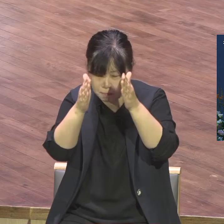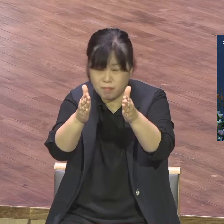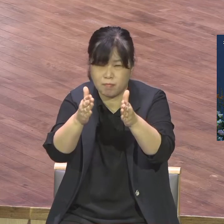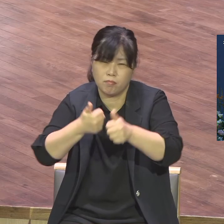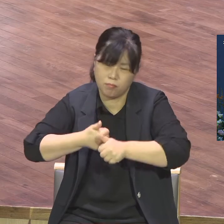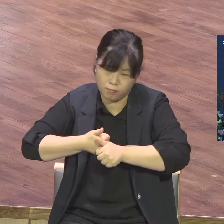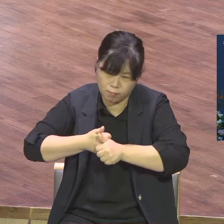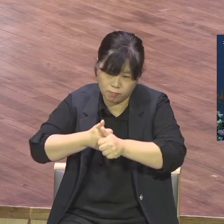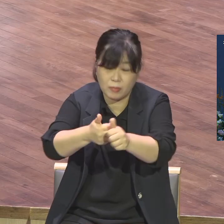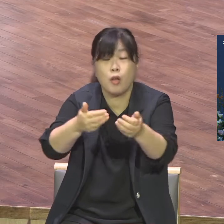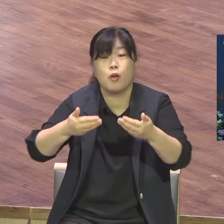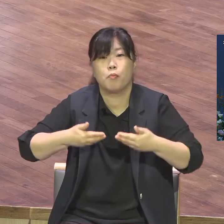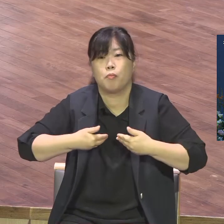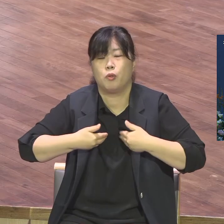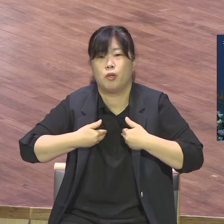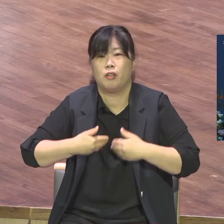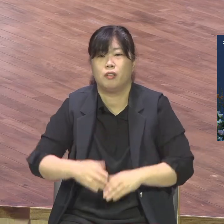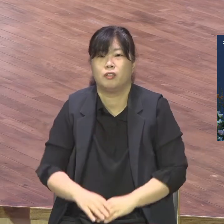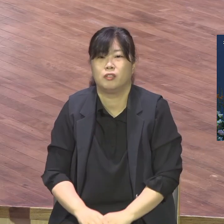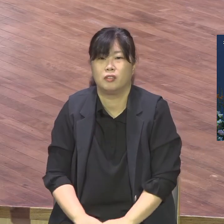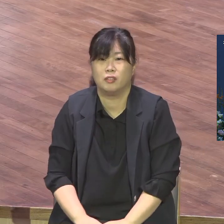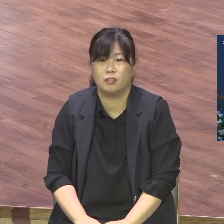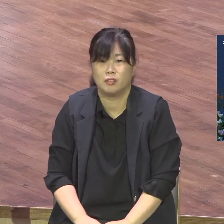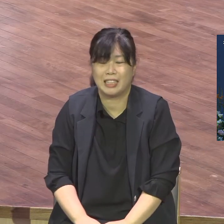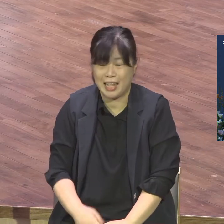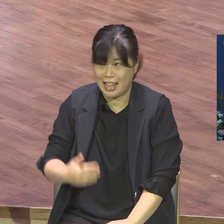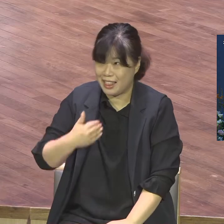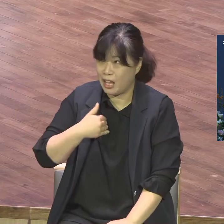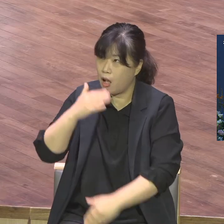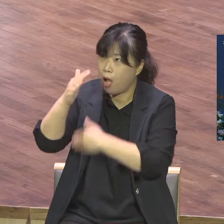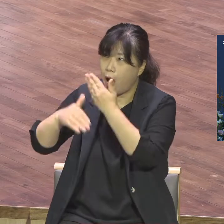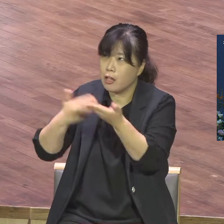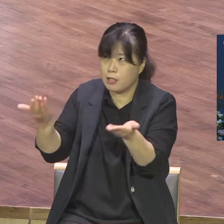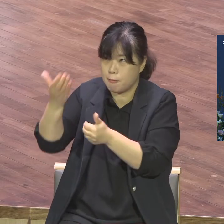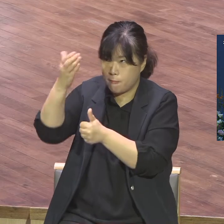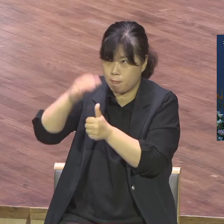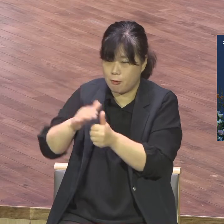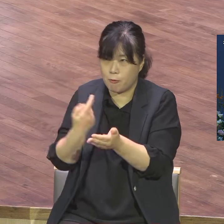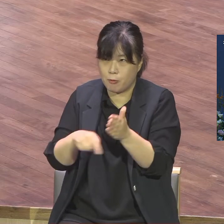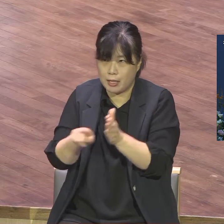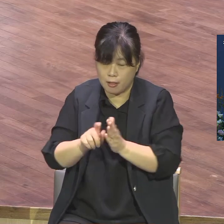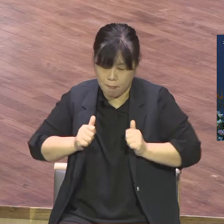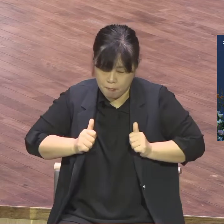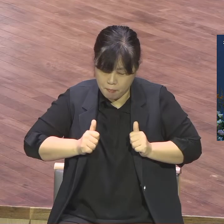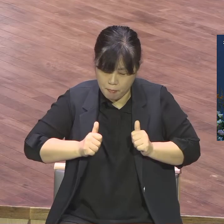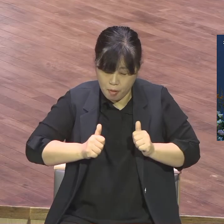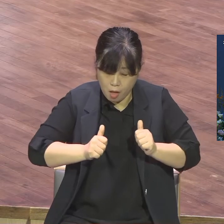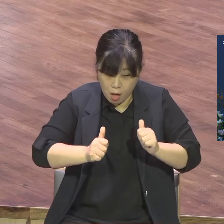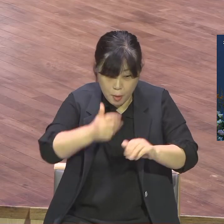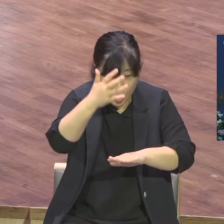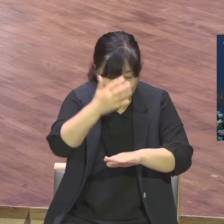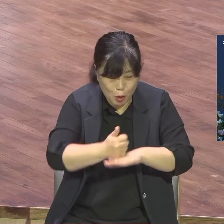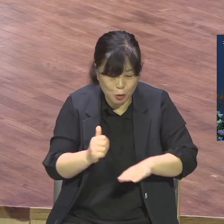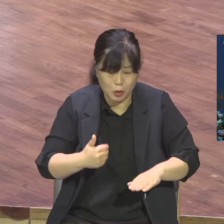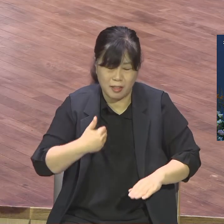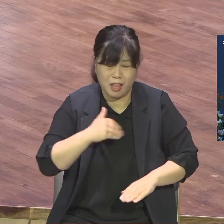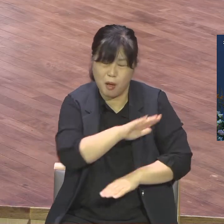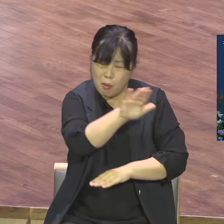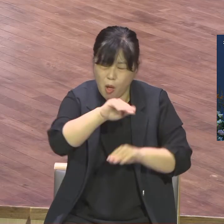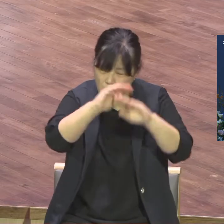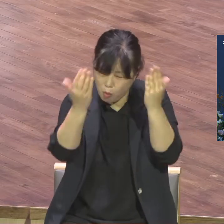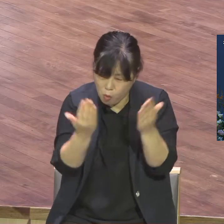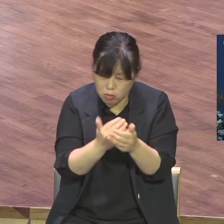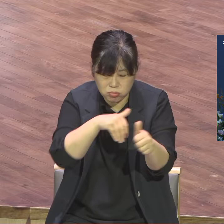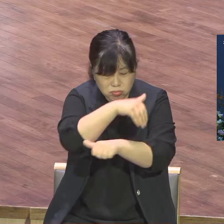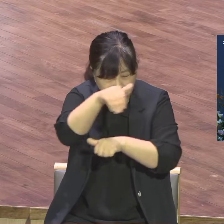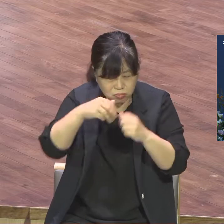살아간다면 여러분이 일어서고 앉는 거 머리카락까지도 하나님이 보호하고 지키신다. 아멘. 왜? 하나님 보호하고 지키신